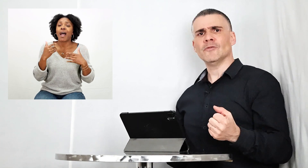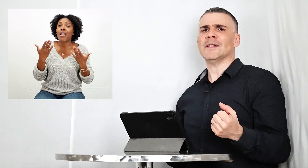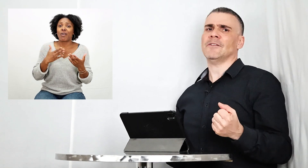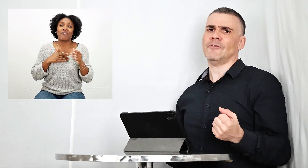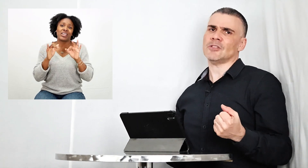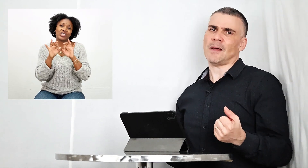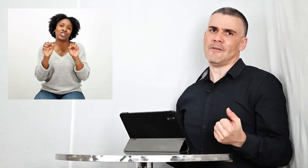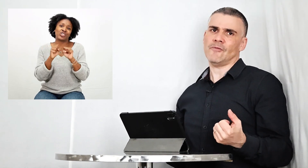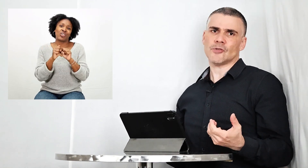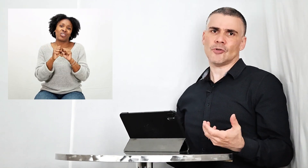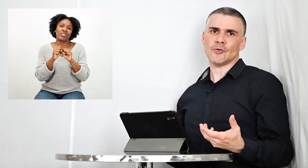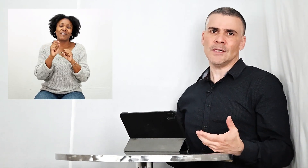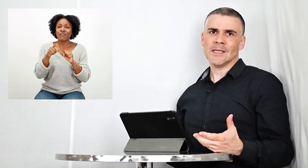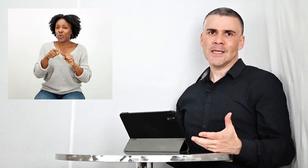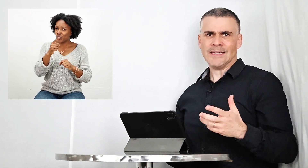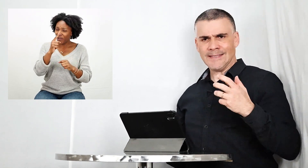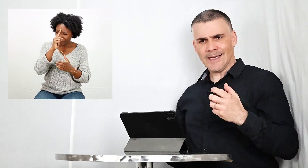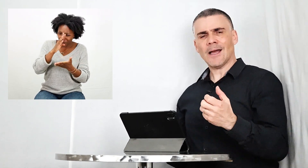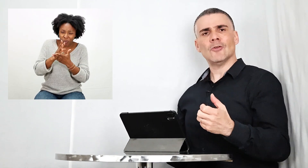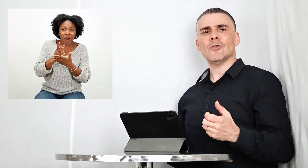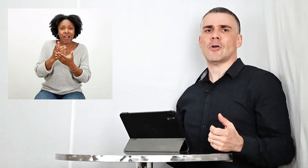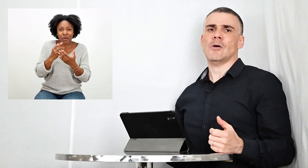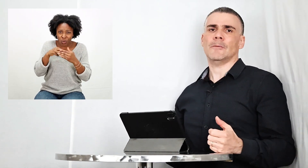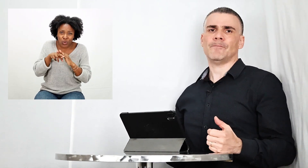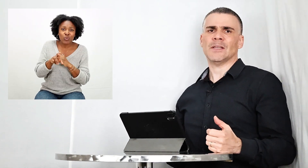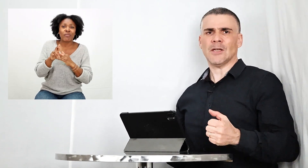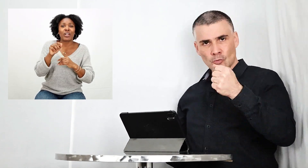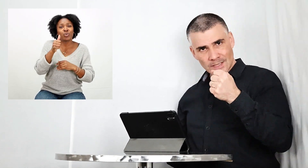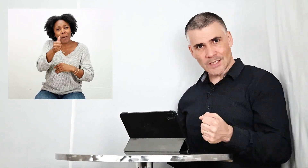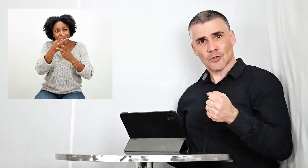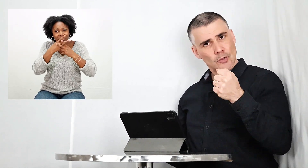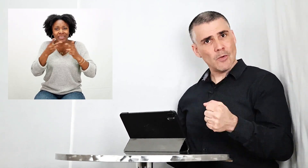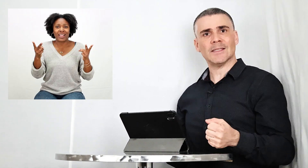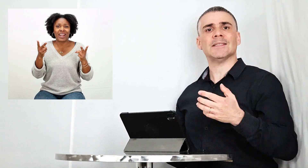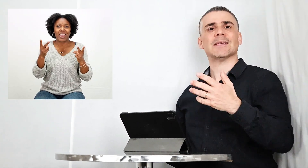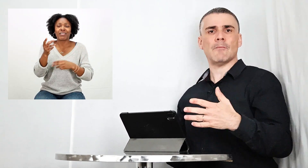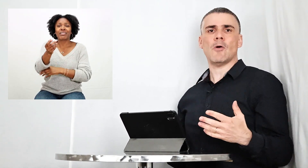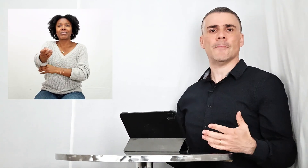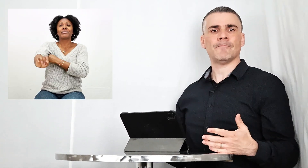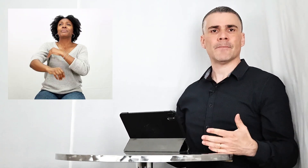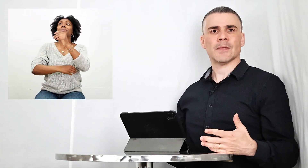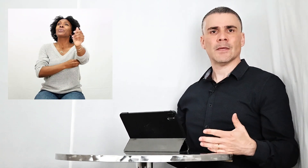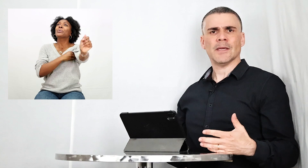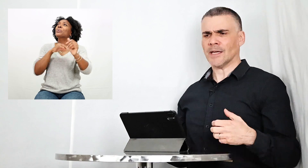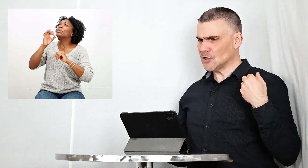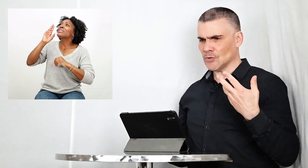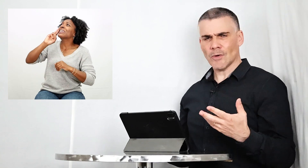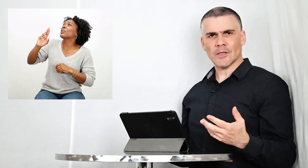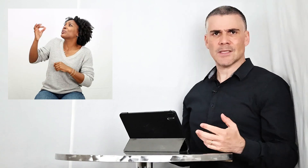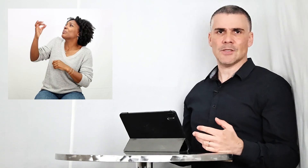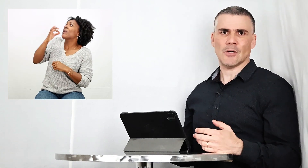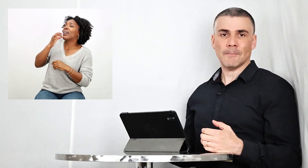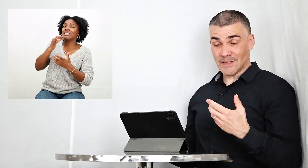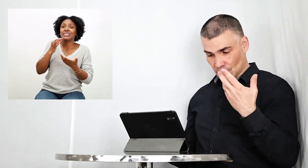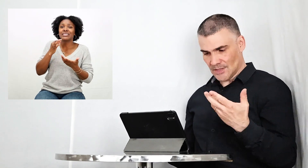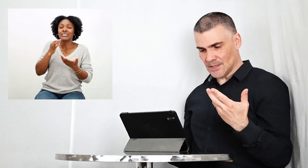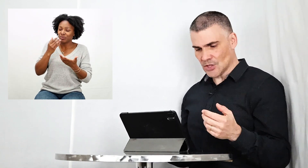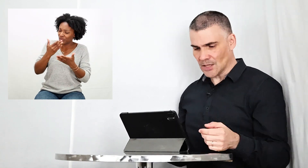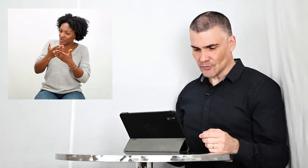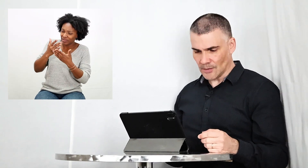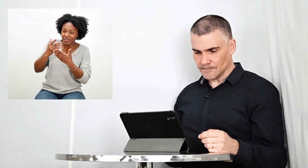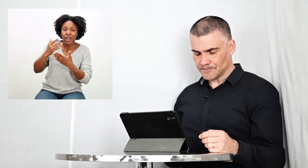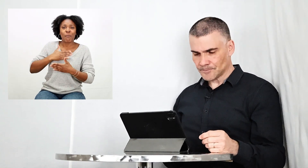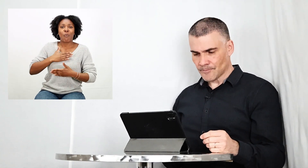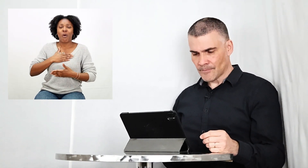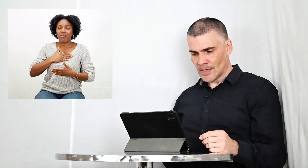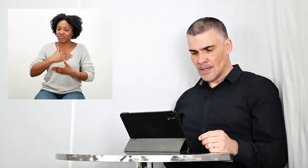sœur, renouvelle tes forces par la foi aujourd'hui et déclare-le encore. À dire oui Seigneur, tu me l'as dit, c'est à moi. Et réjouis-toi dans le Seigneur, parce que c'est